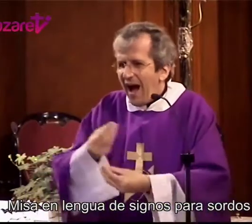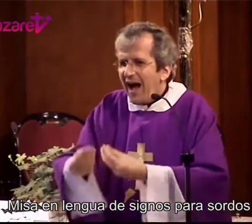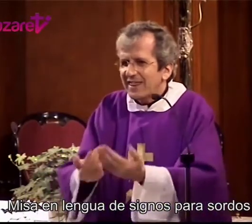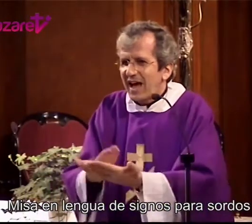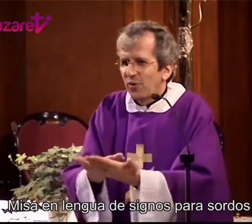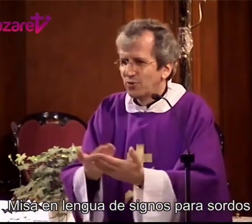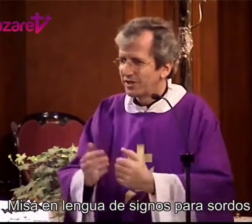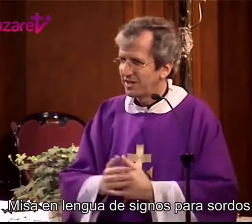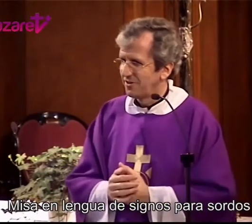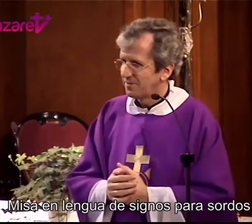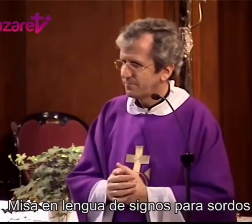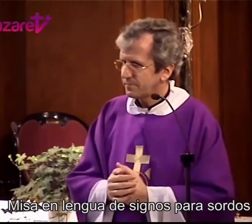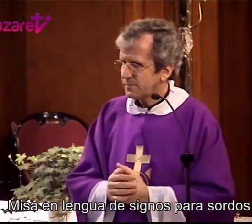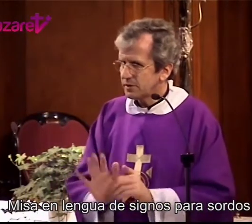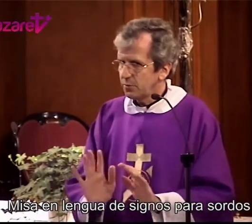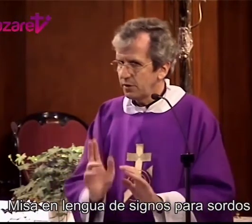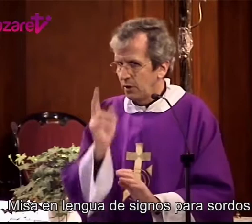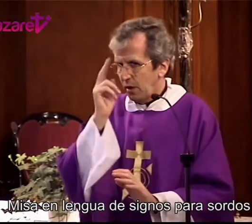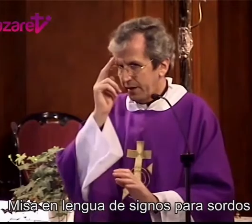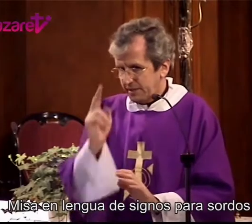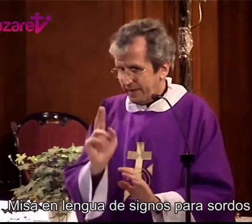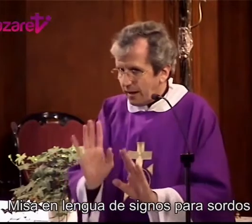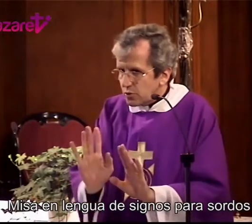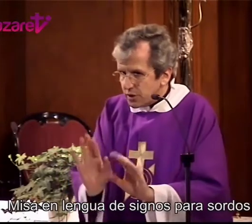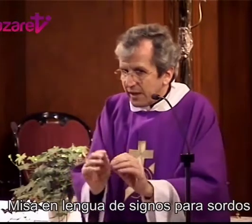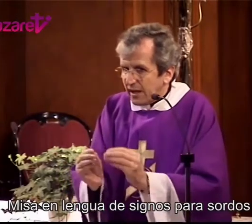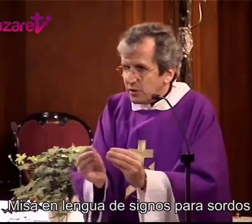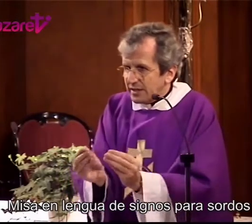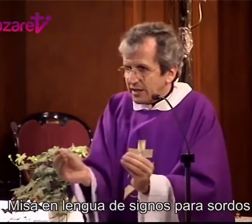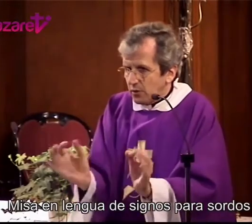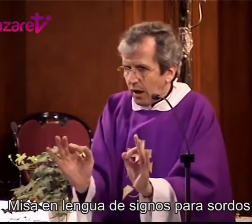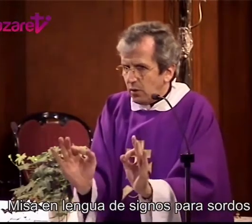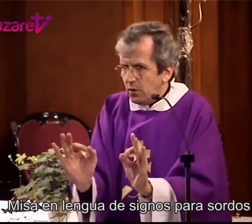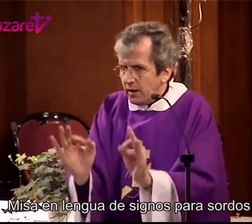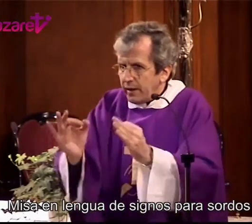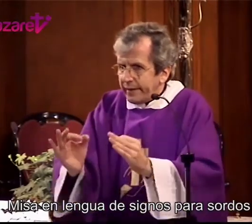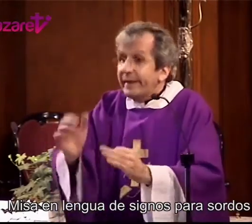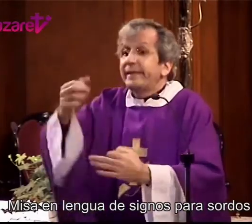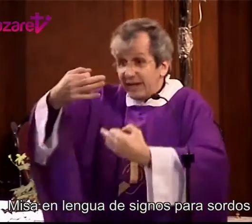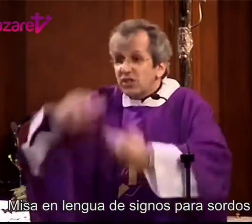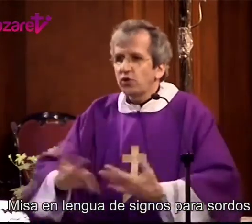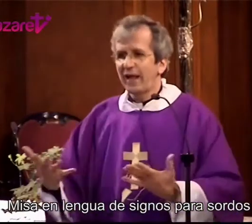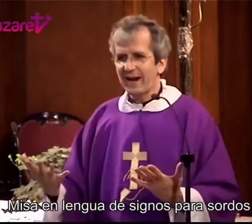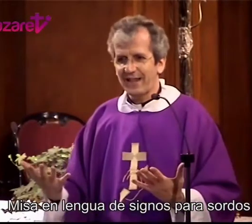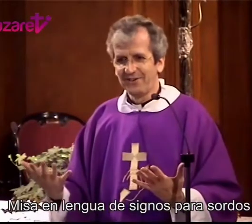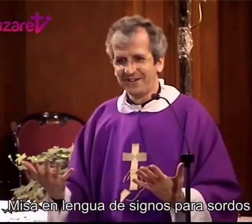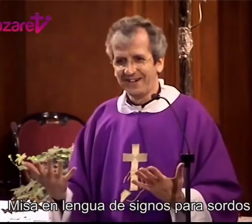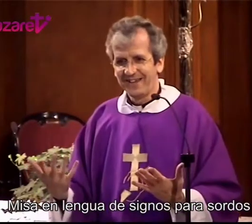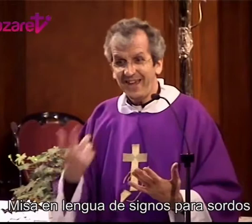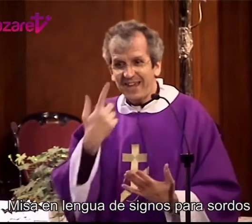Haz algún signo. Es como diciendo, respetamos que tú estás haciendo algo que tienes toda la razón, y que